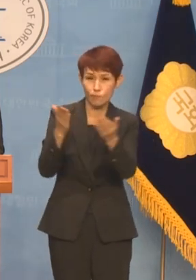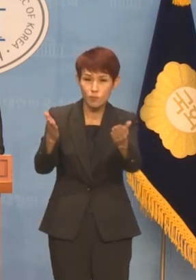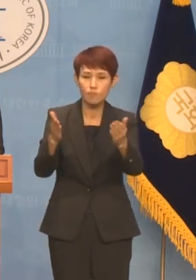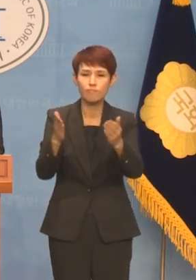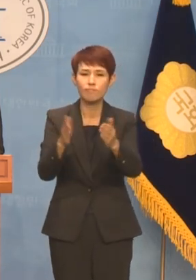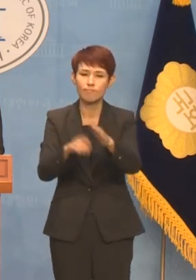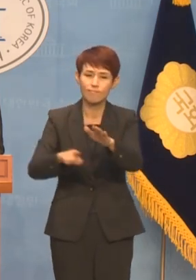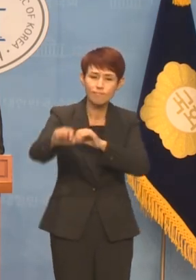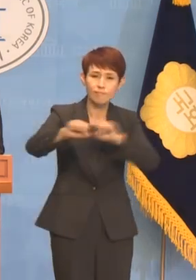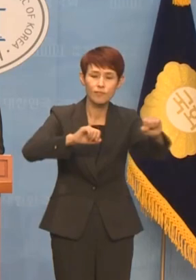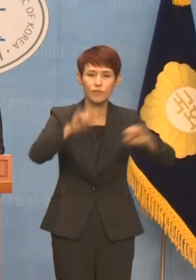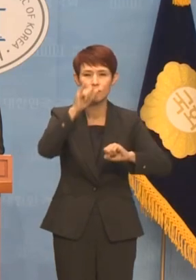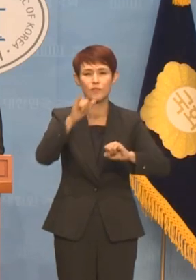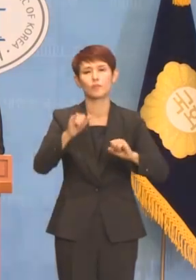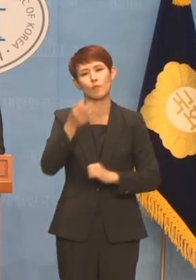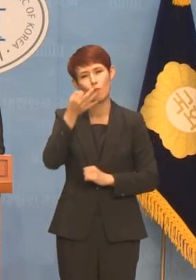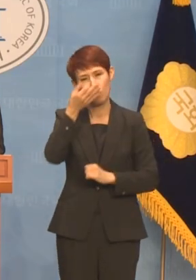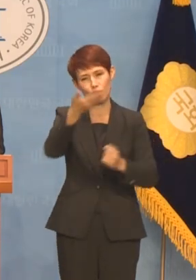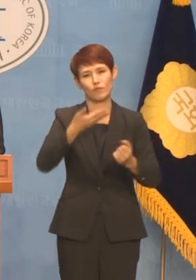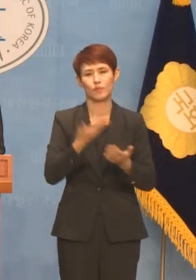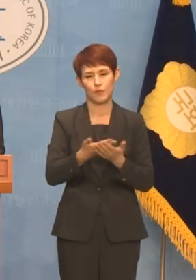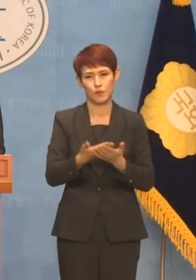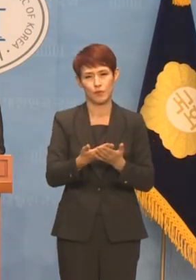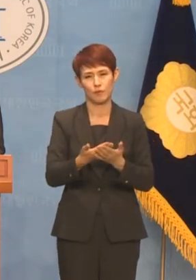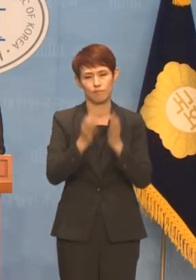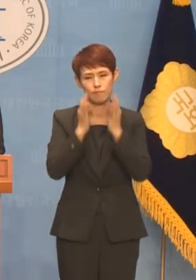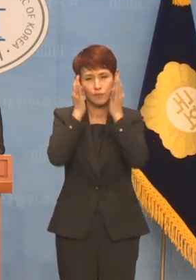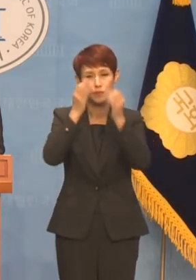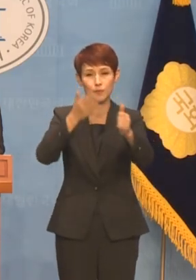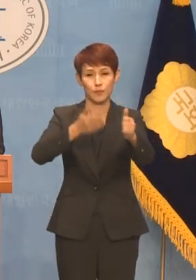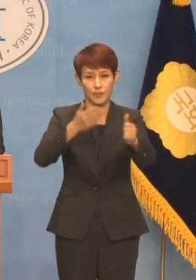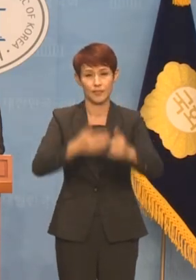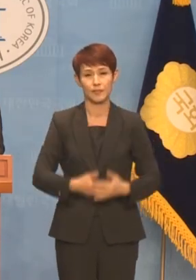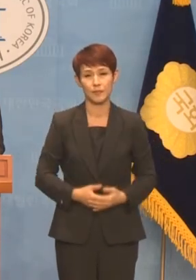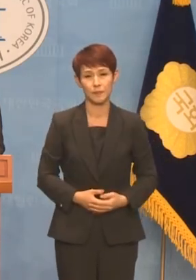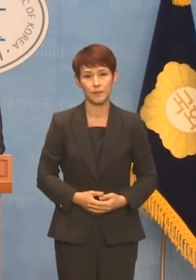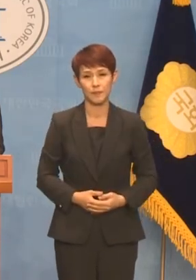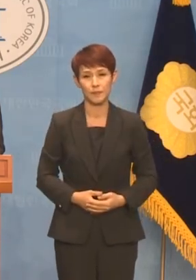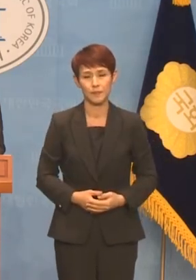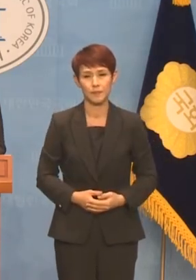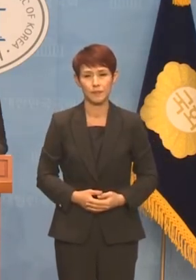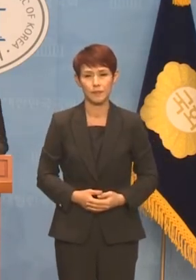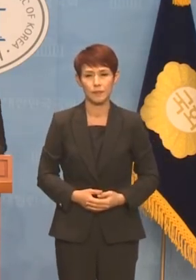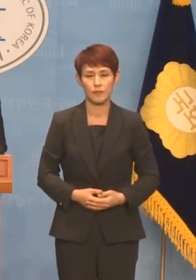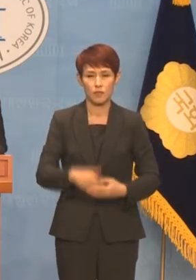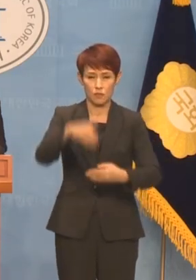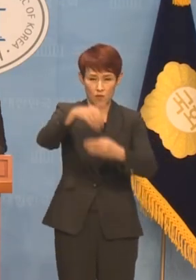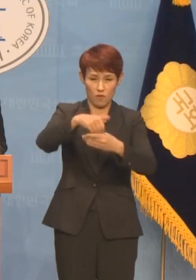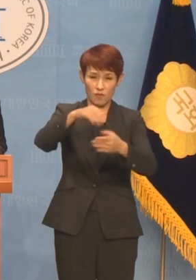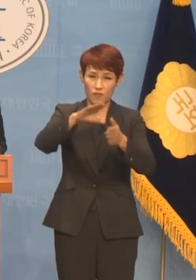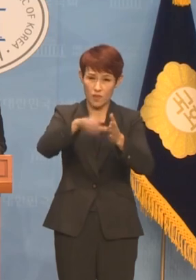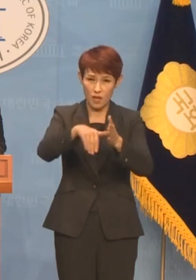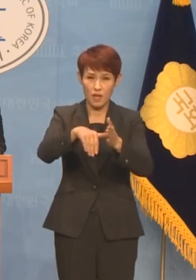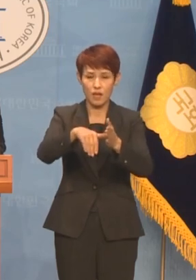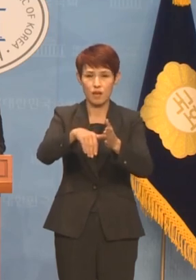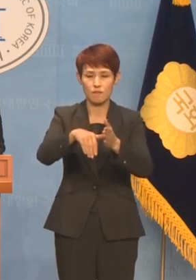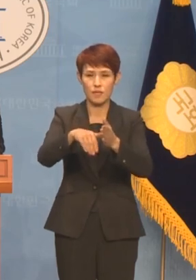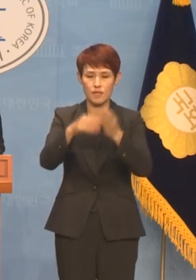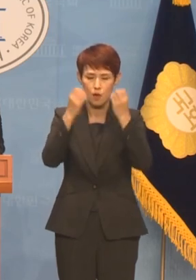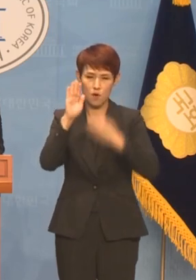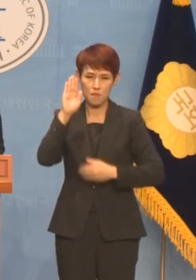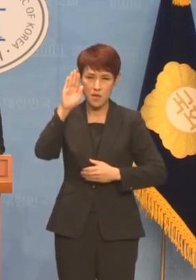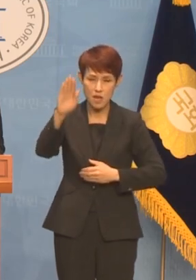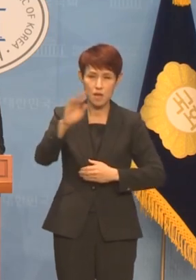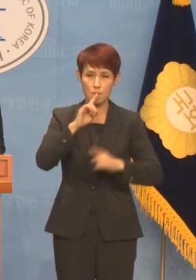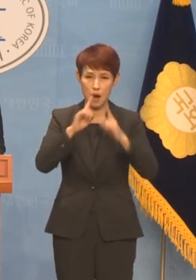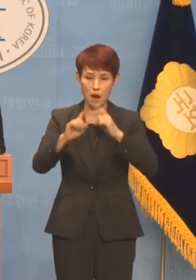그런 의정활동을 보여주시기를 소망하며 간곡히 부탁드립니다. 혹여 선거 과정에서 저희 새로운 미래의